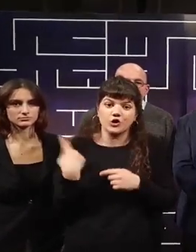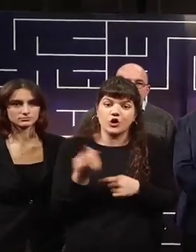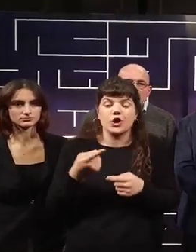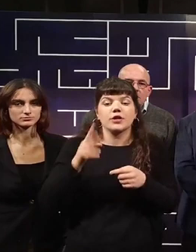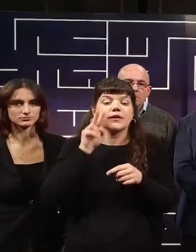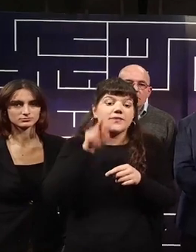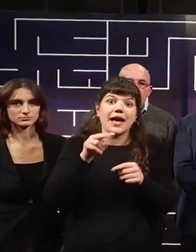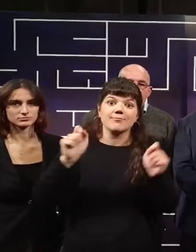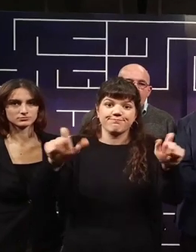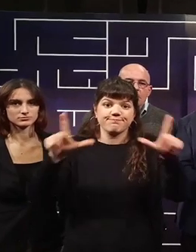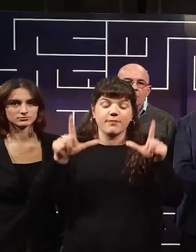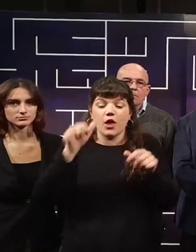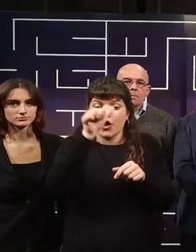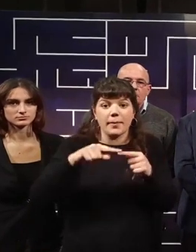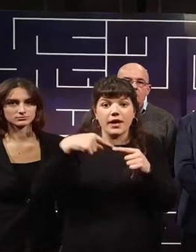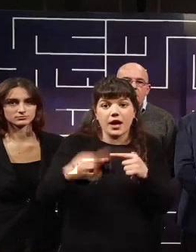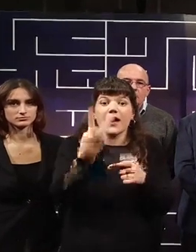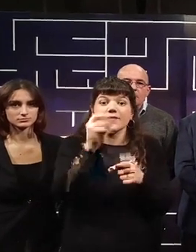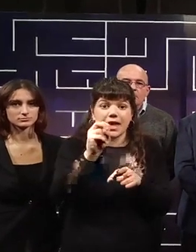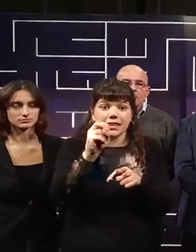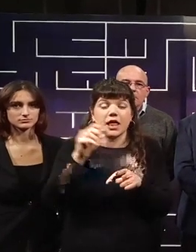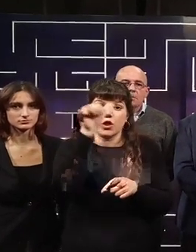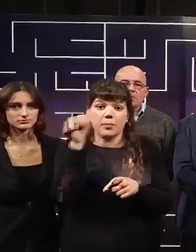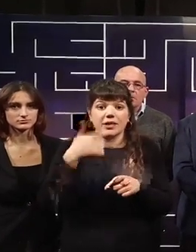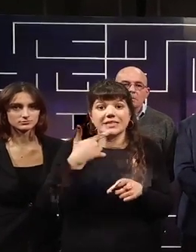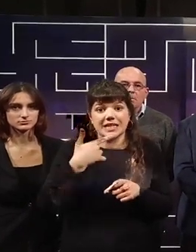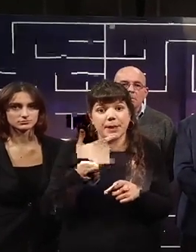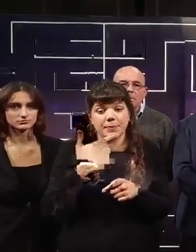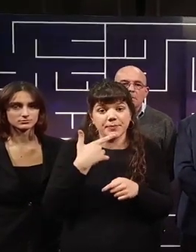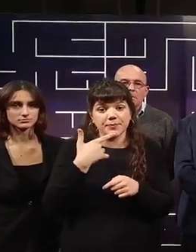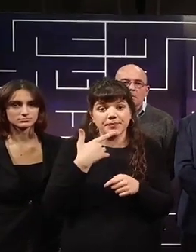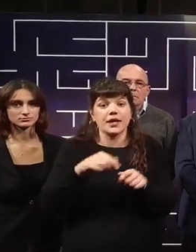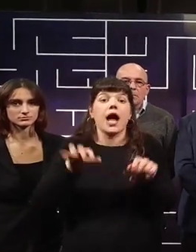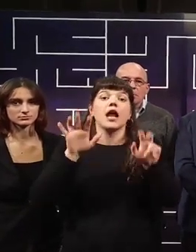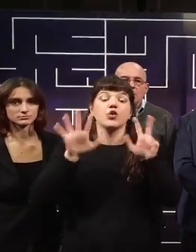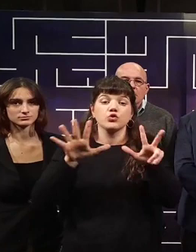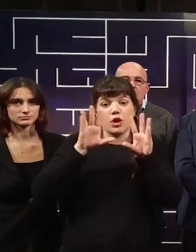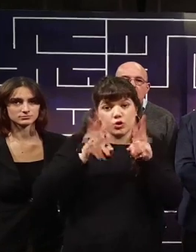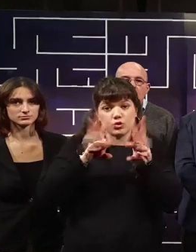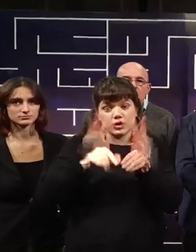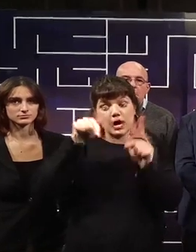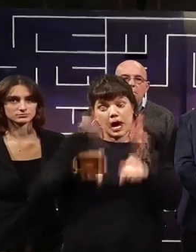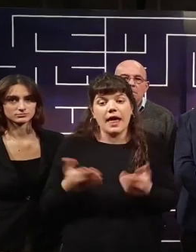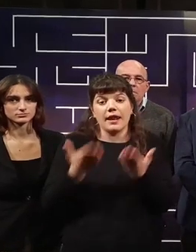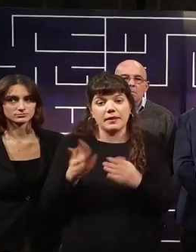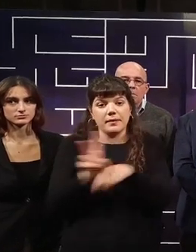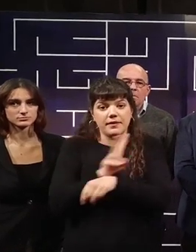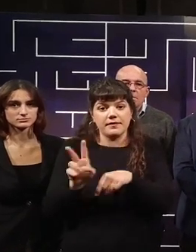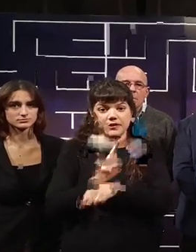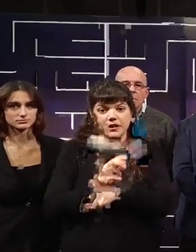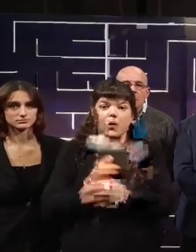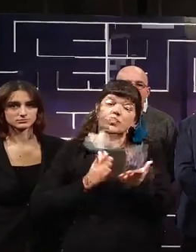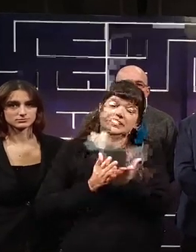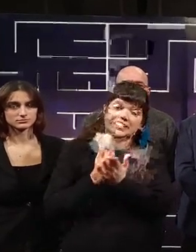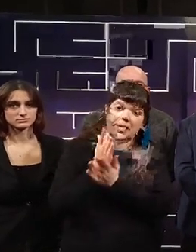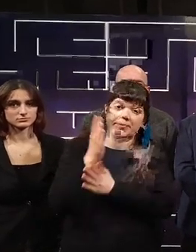próximo domingo 20 de septiembre a las 20 horas legítima defensa como